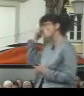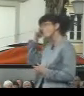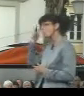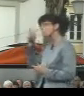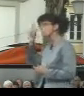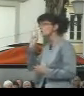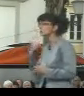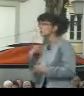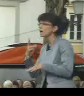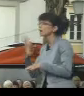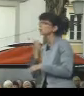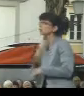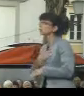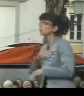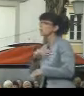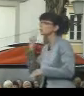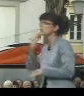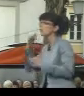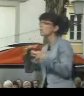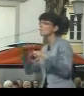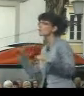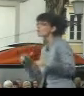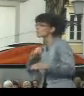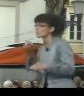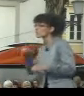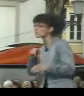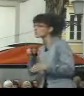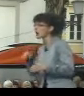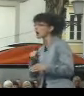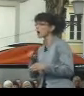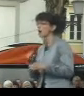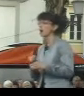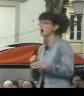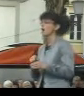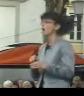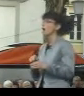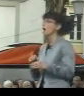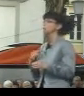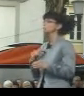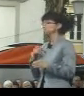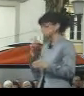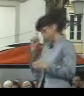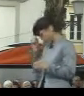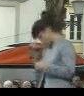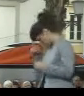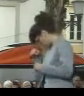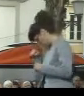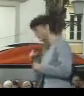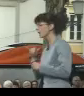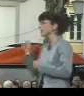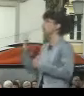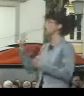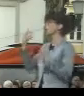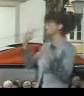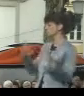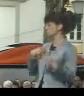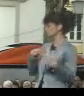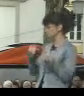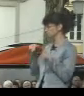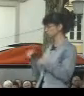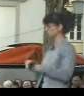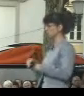z hrvaških teritorijalnih vod s poniženimi glavami 92.